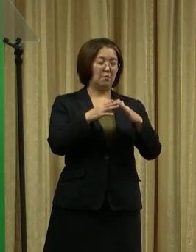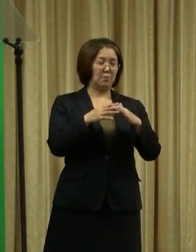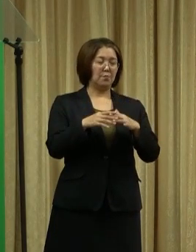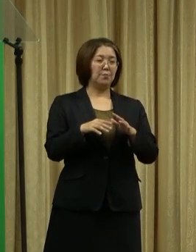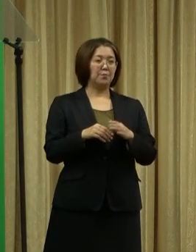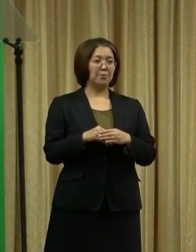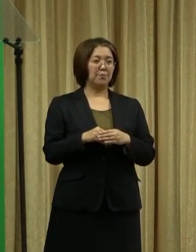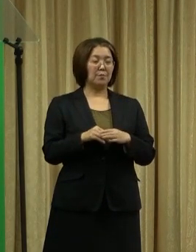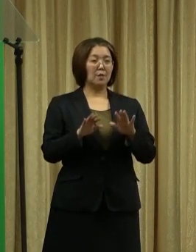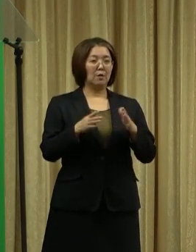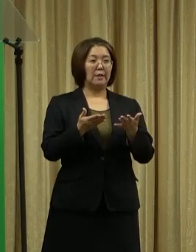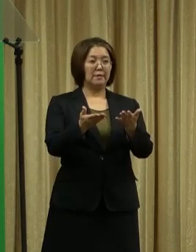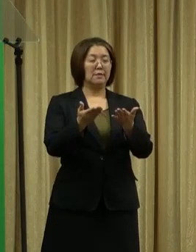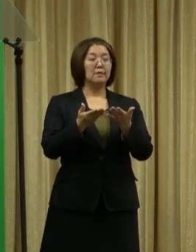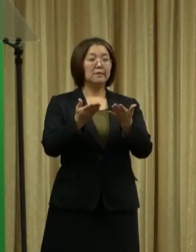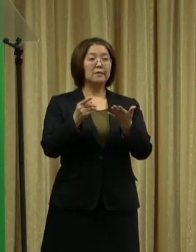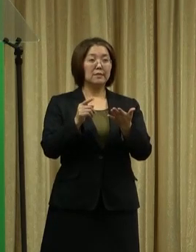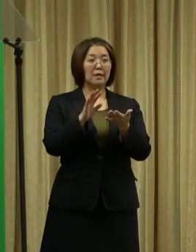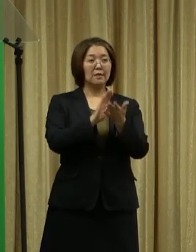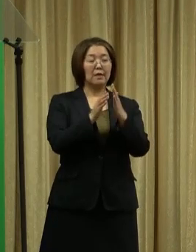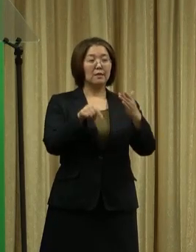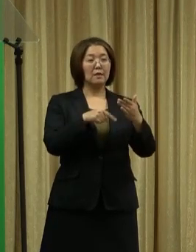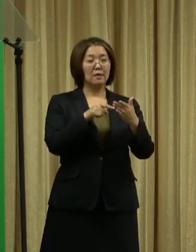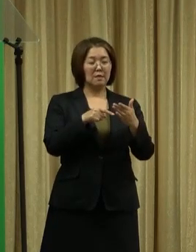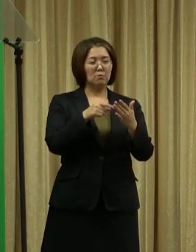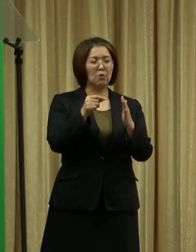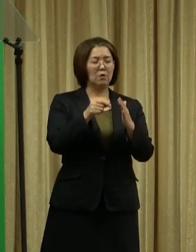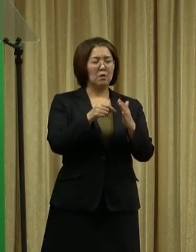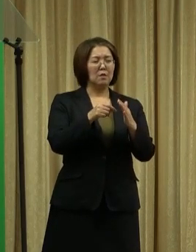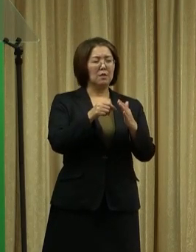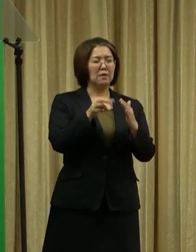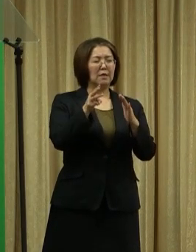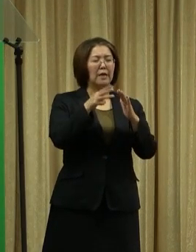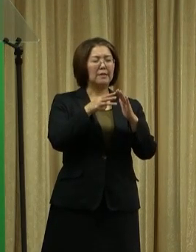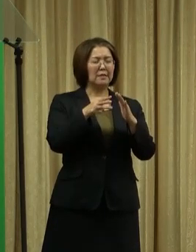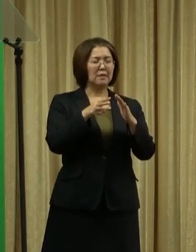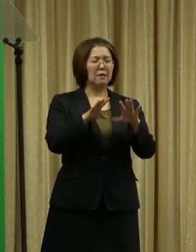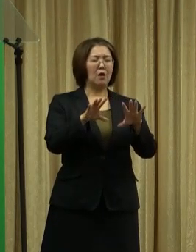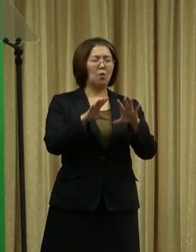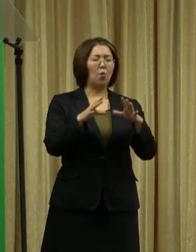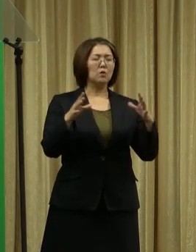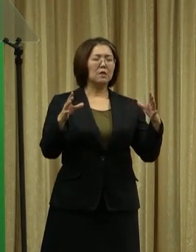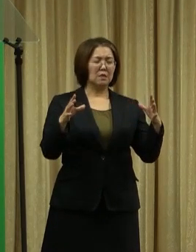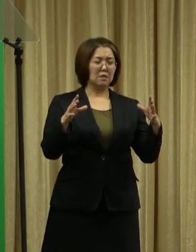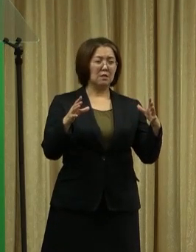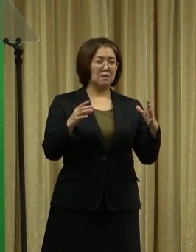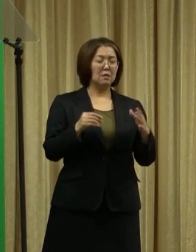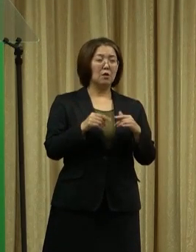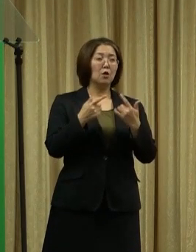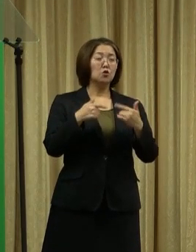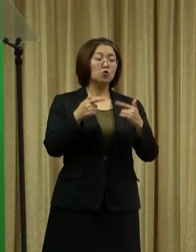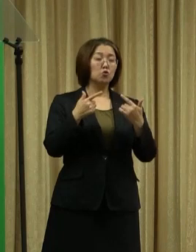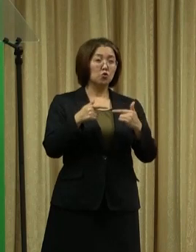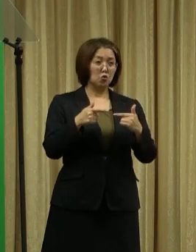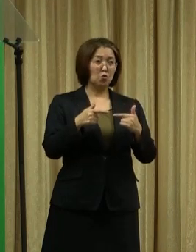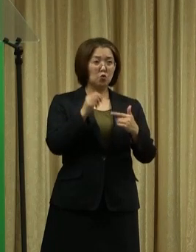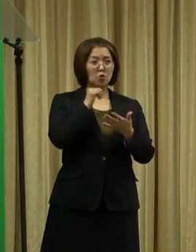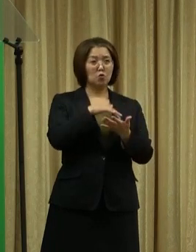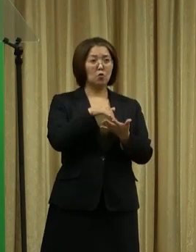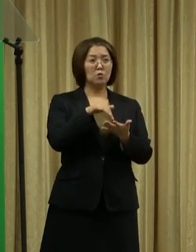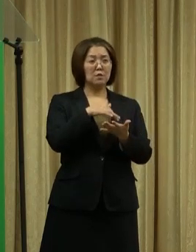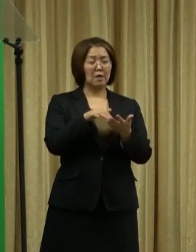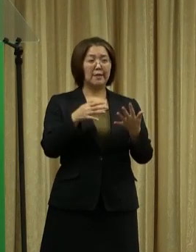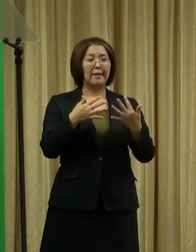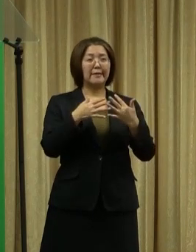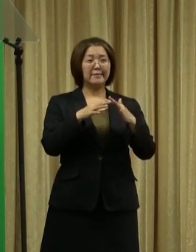回の地震で県内でも大きな被害が出ている中で、通常の予算編成にこぎつけたことについ